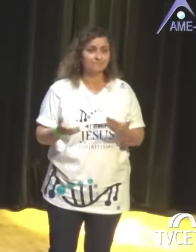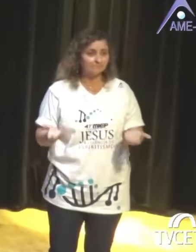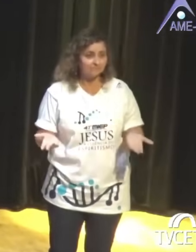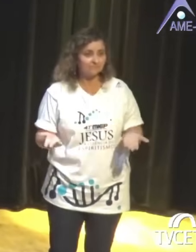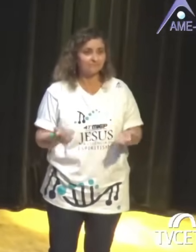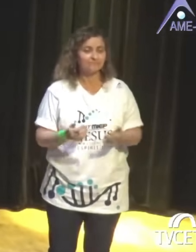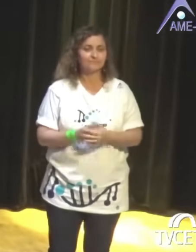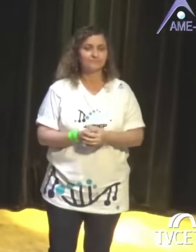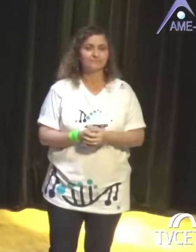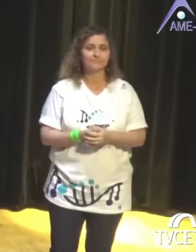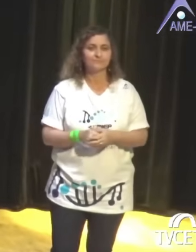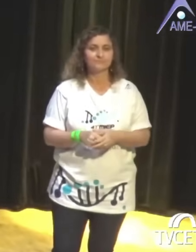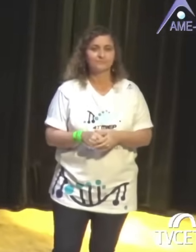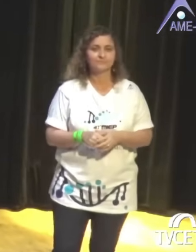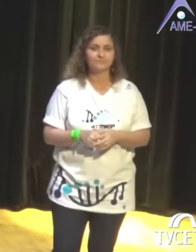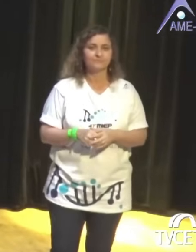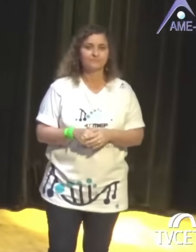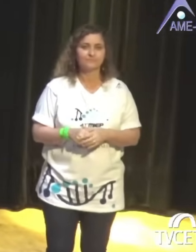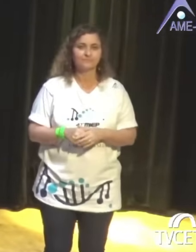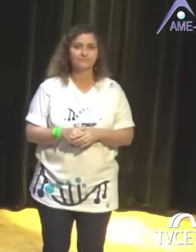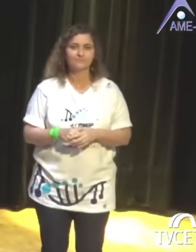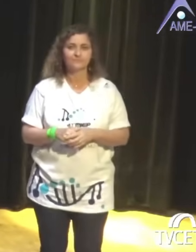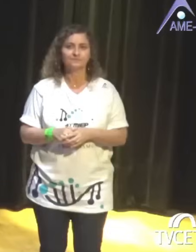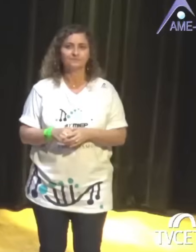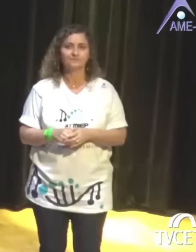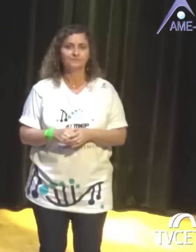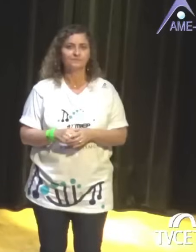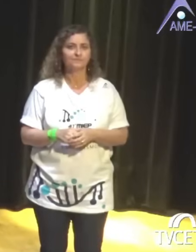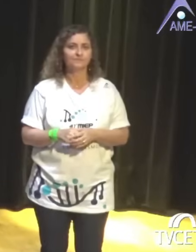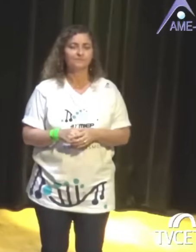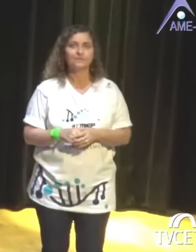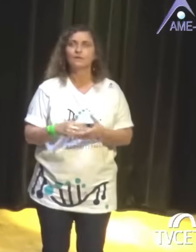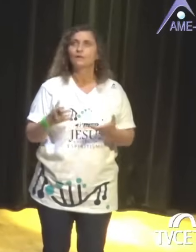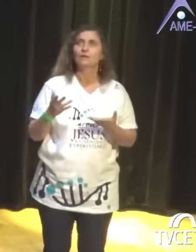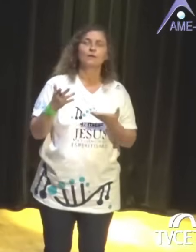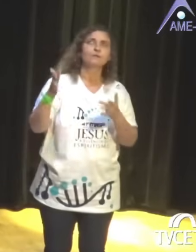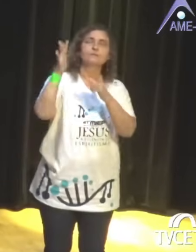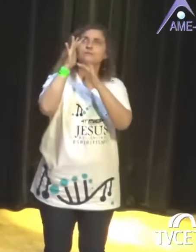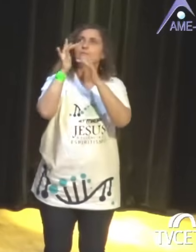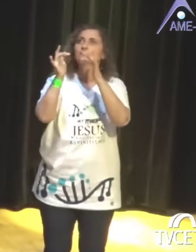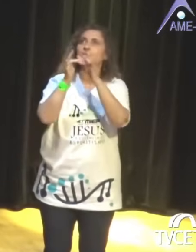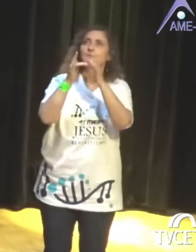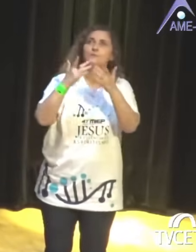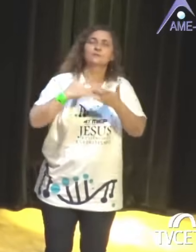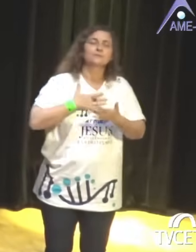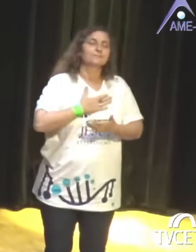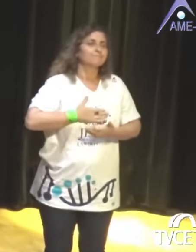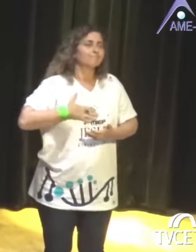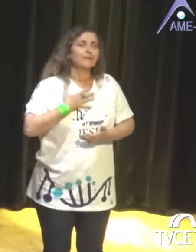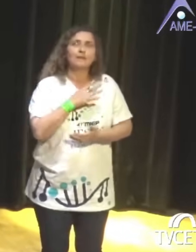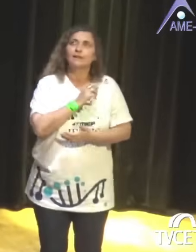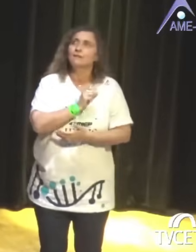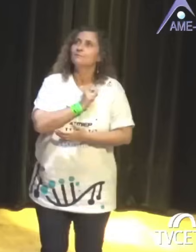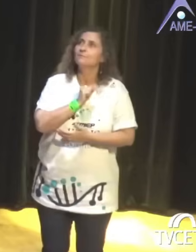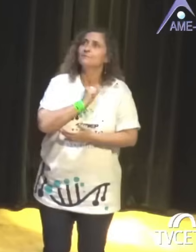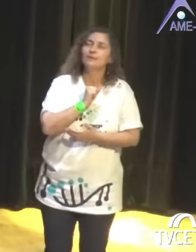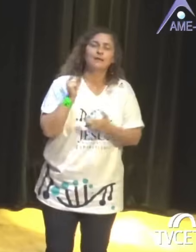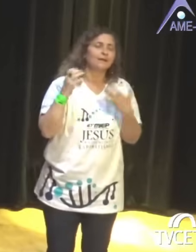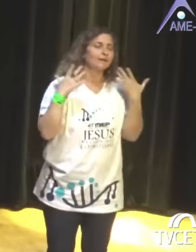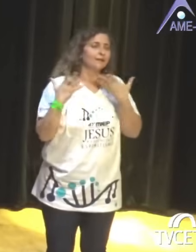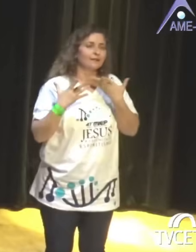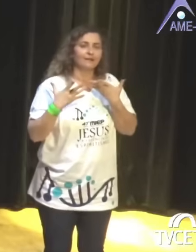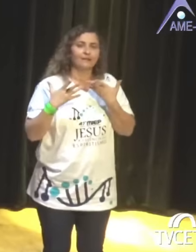Nossa ô mestre ô Jesus amado Jesus querido mestre né Aí você faz toda